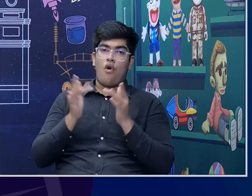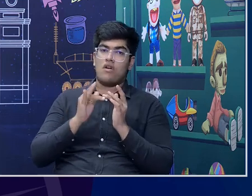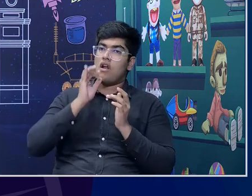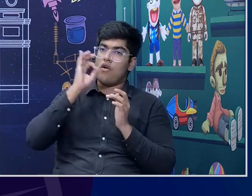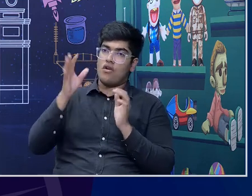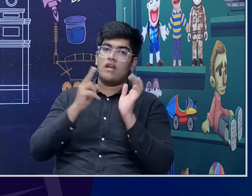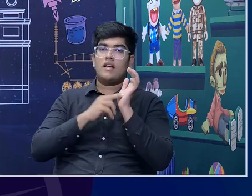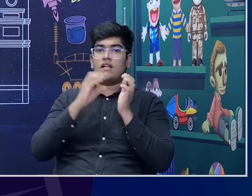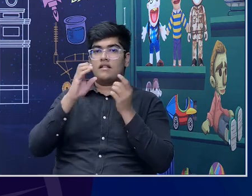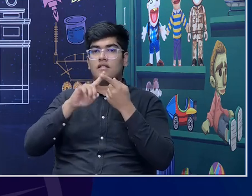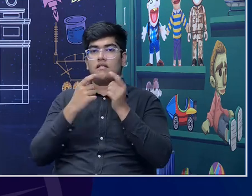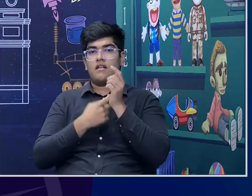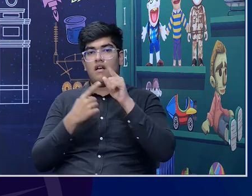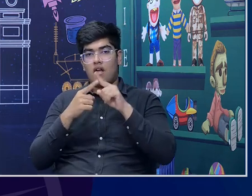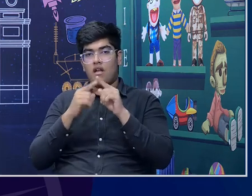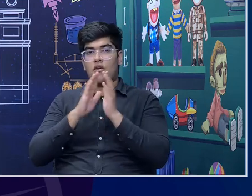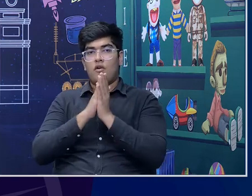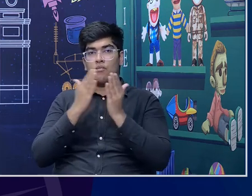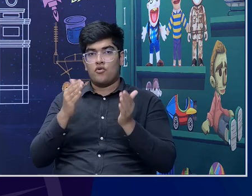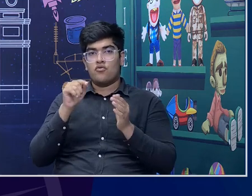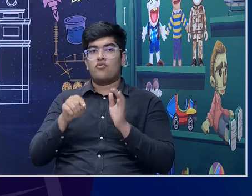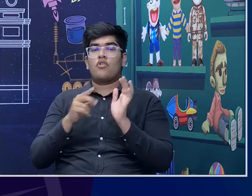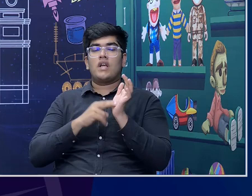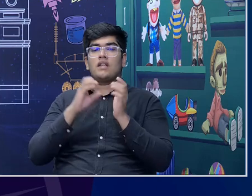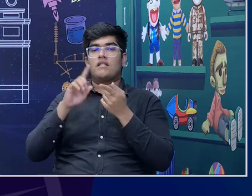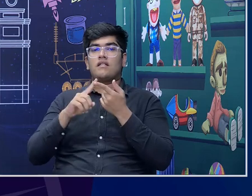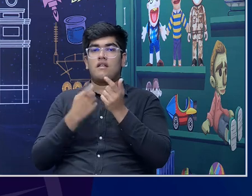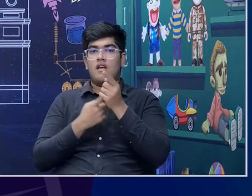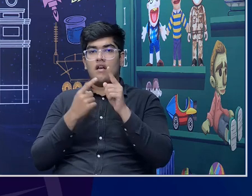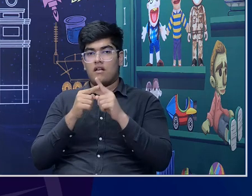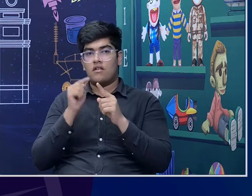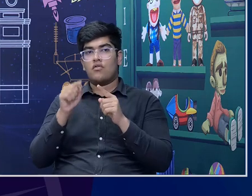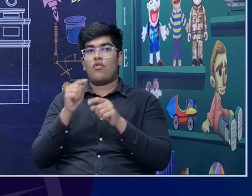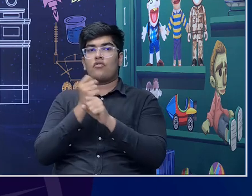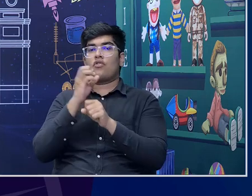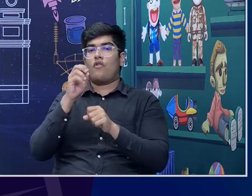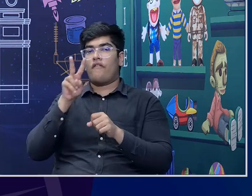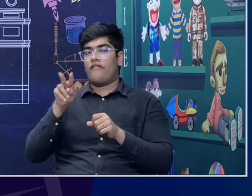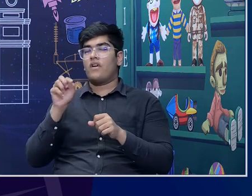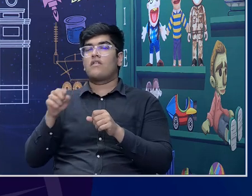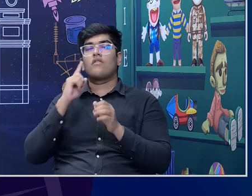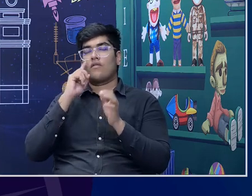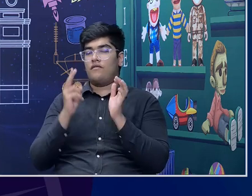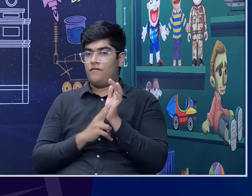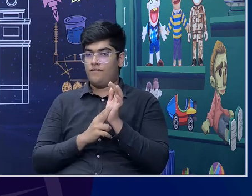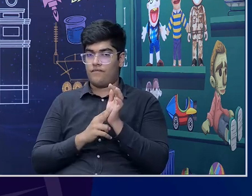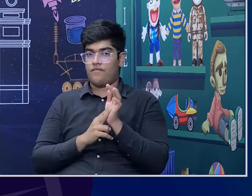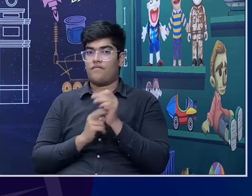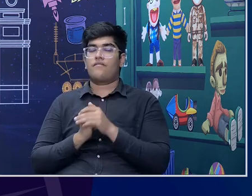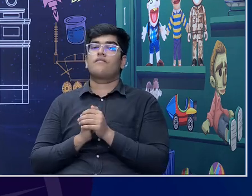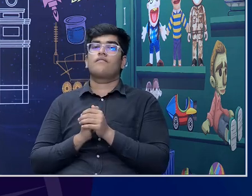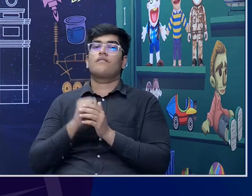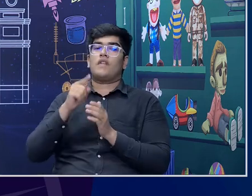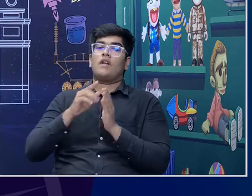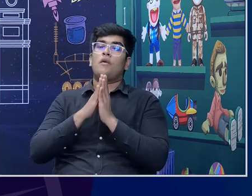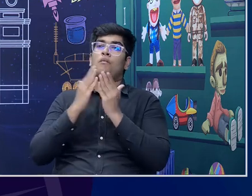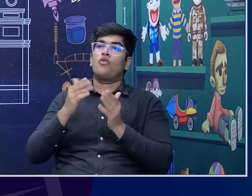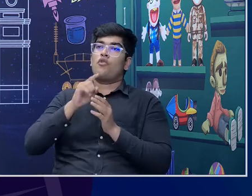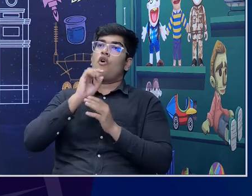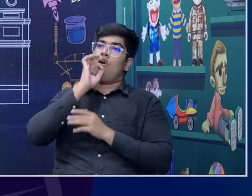.ncrt.gov.in पर जाकर इन books को online order कर सकते हैं और ये books आपके घर